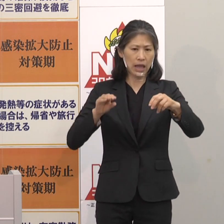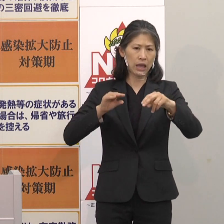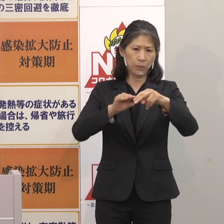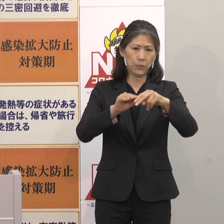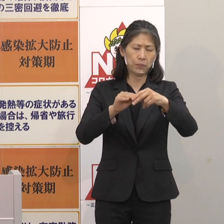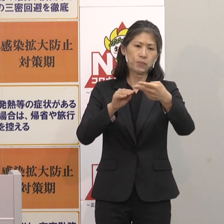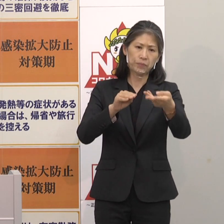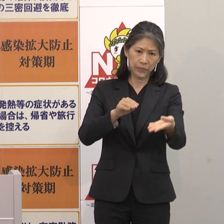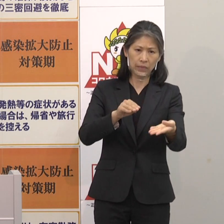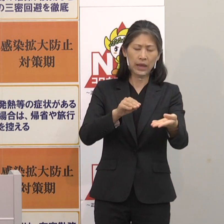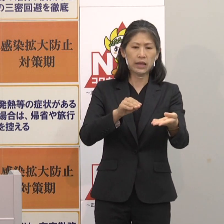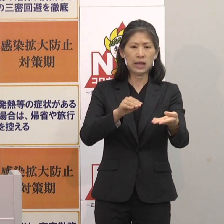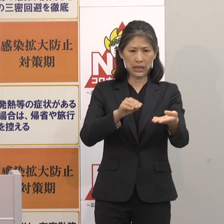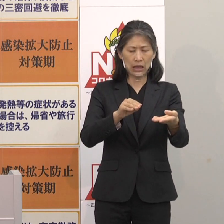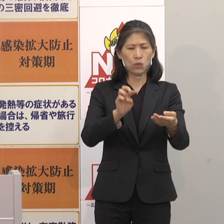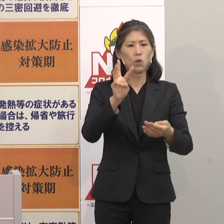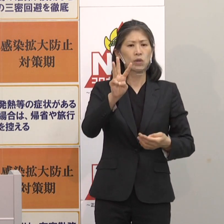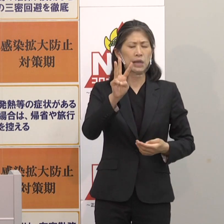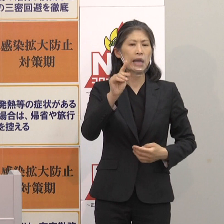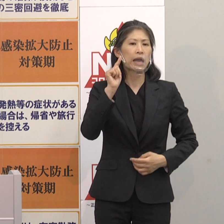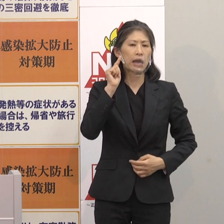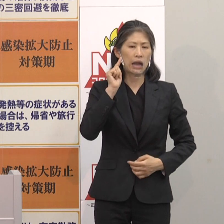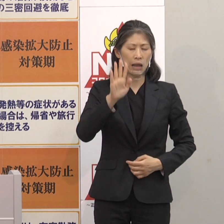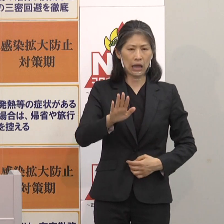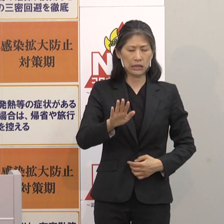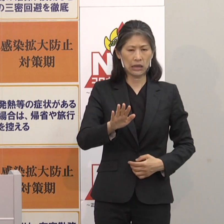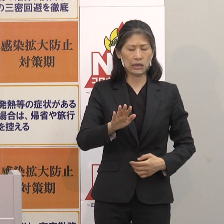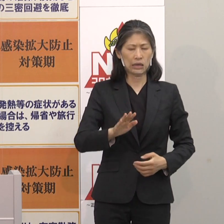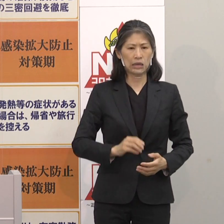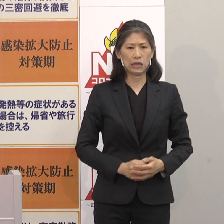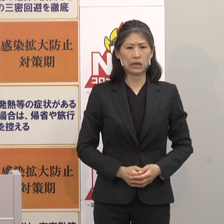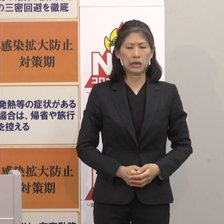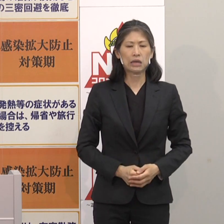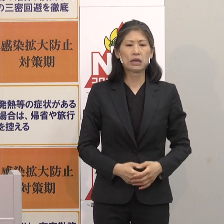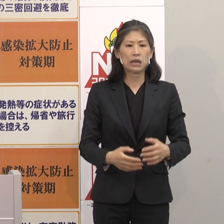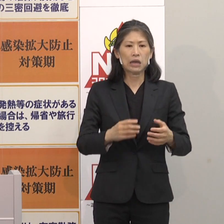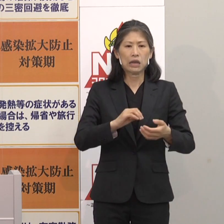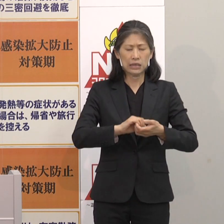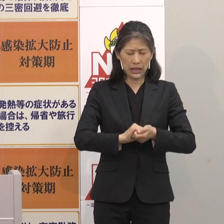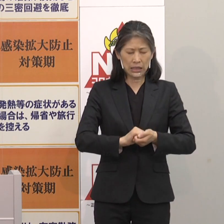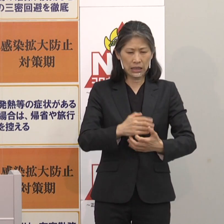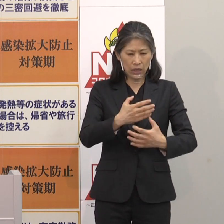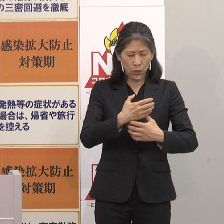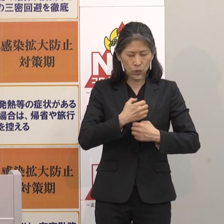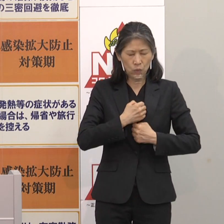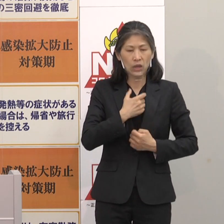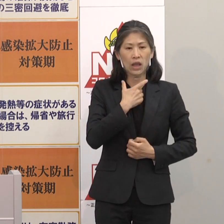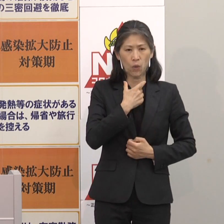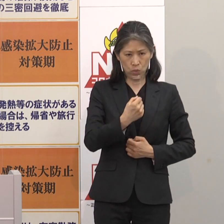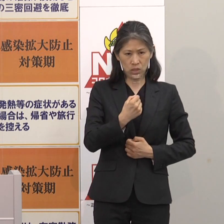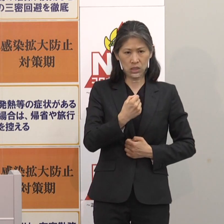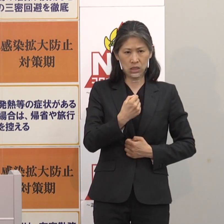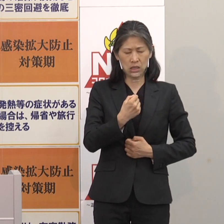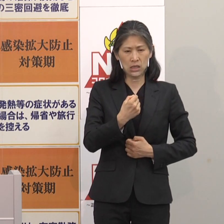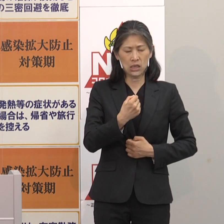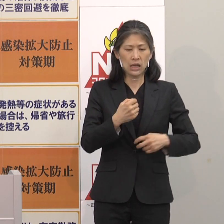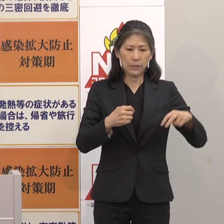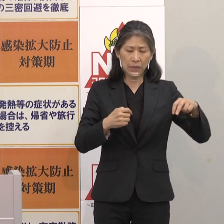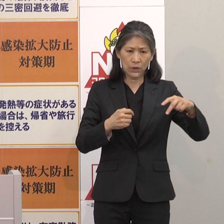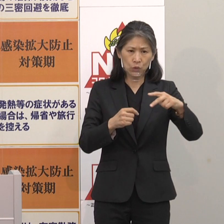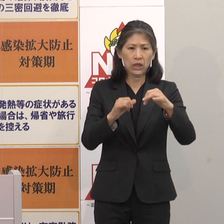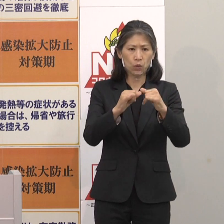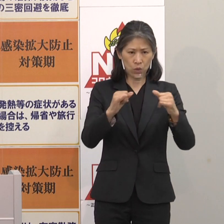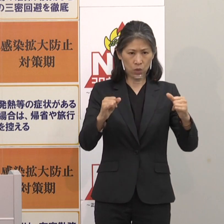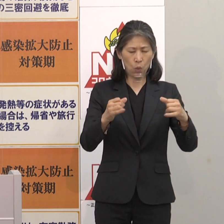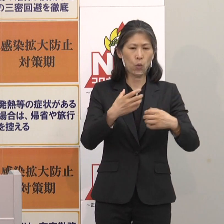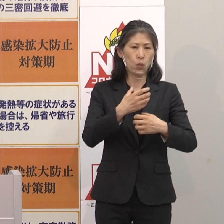亡事故は3件目であり、ぜひとも次の点に気をつけていただきたいと思います。まず被害者とならないためにということ